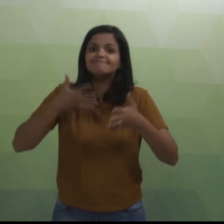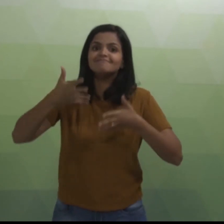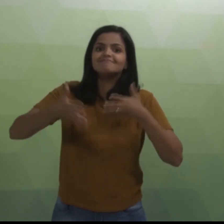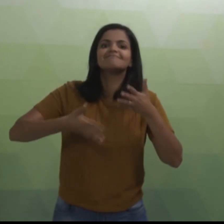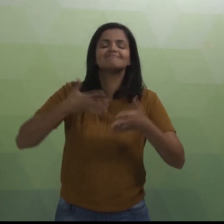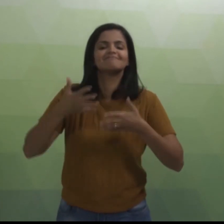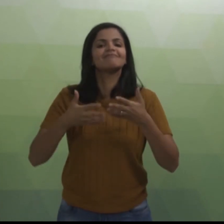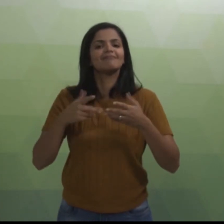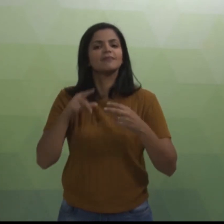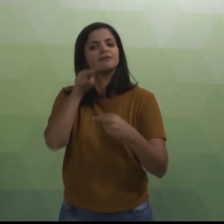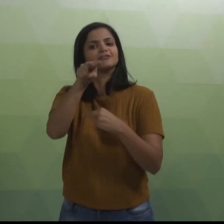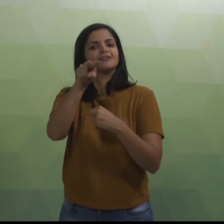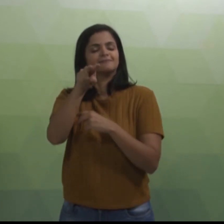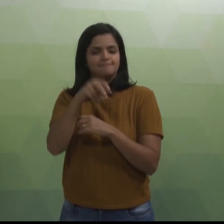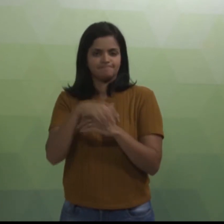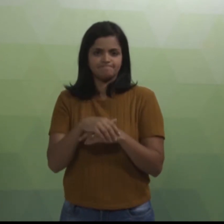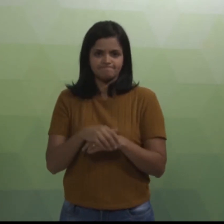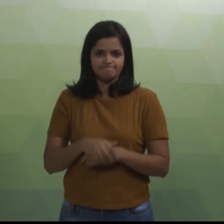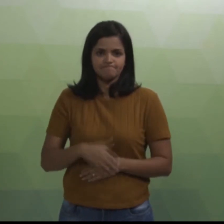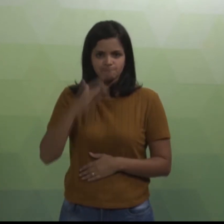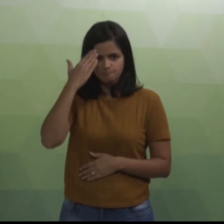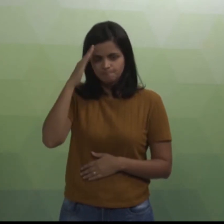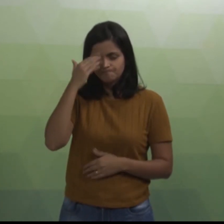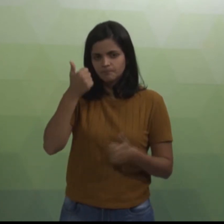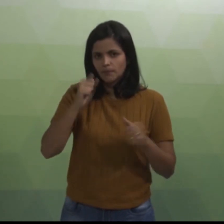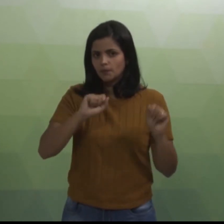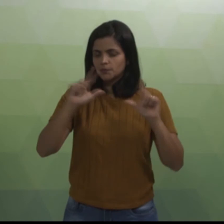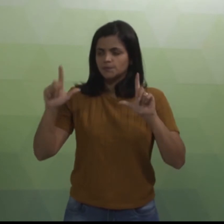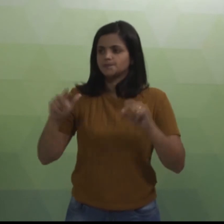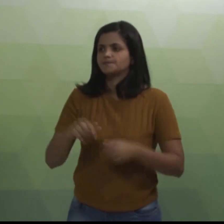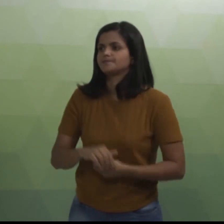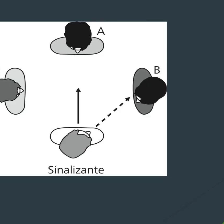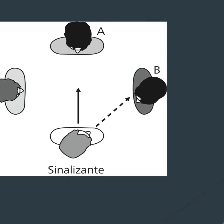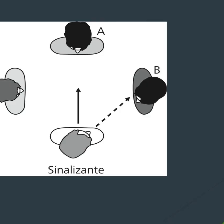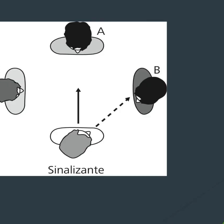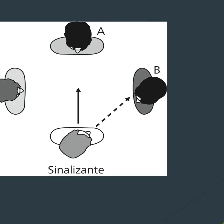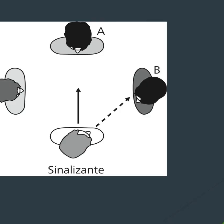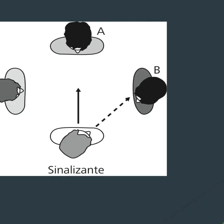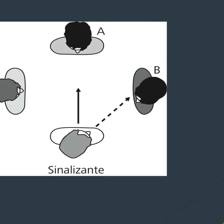Então, na minha sinalização, eu tenho que olhar. Veja o próximo slide.